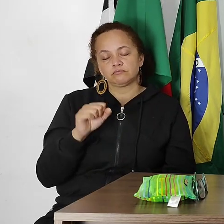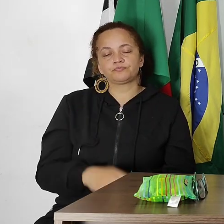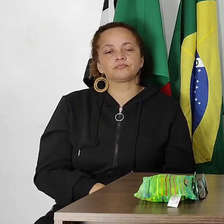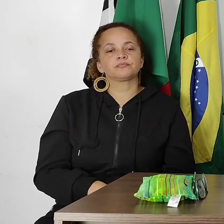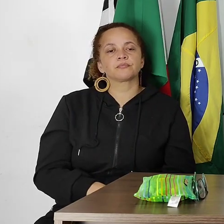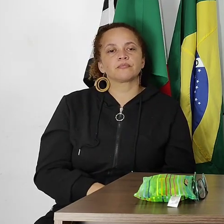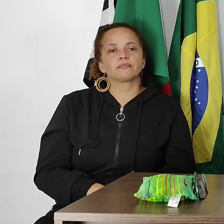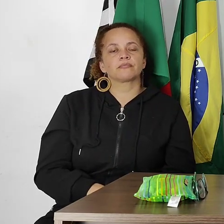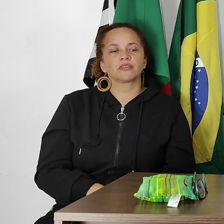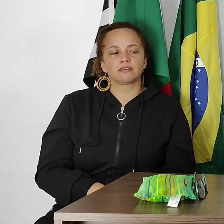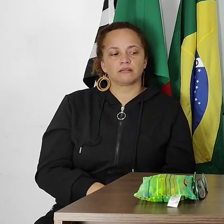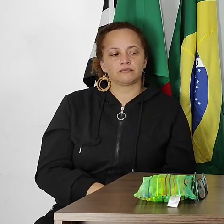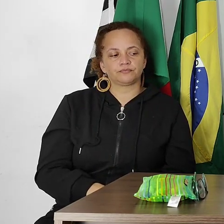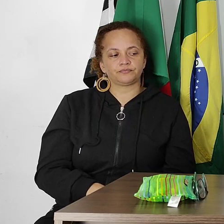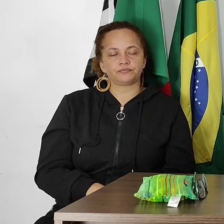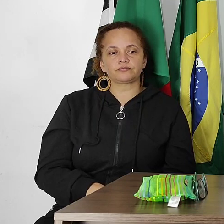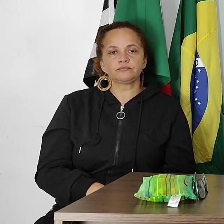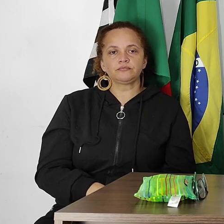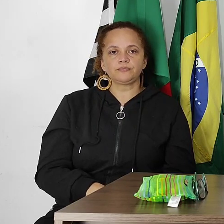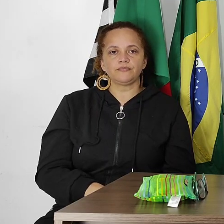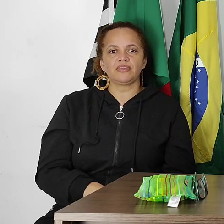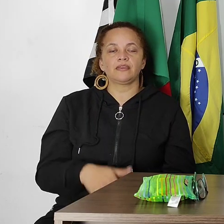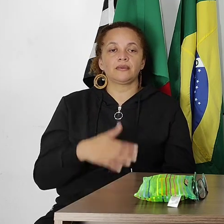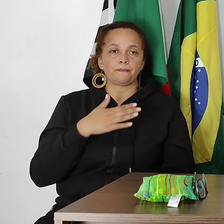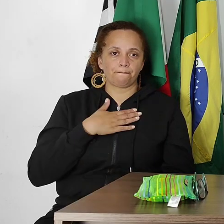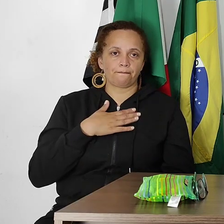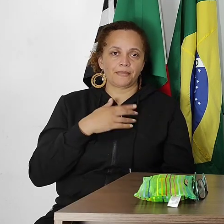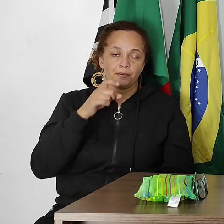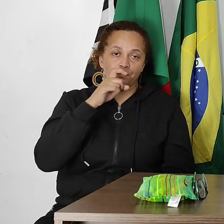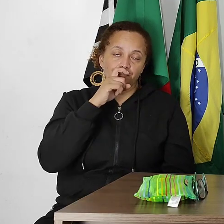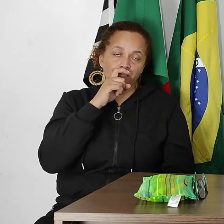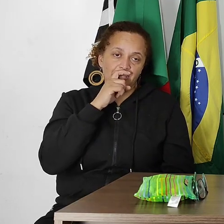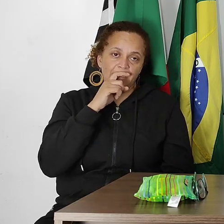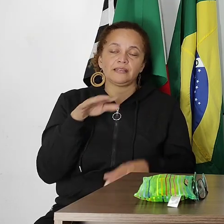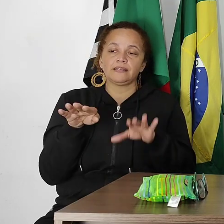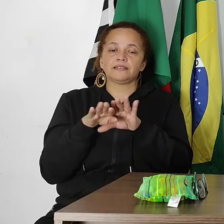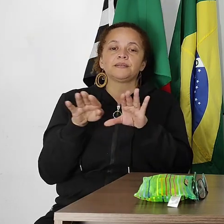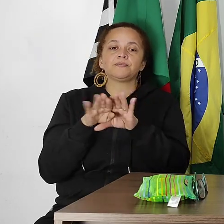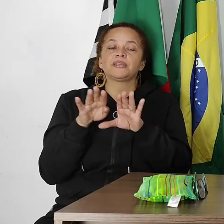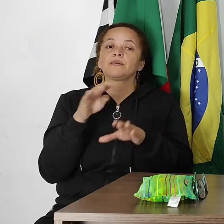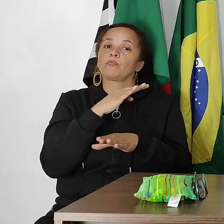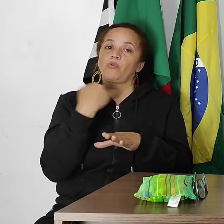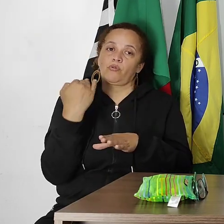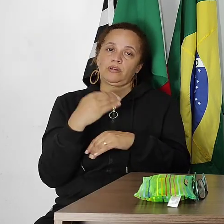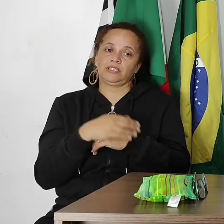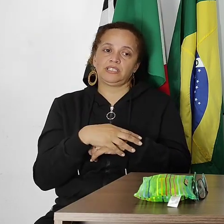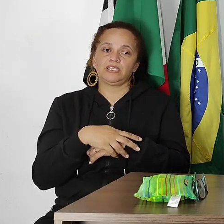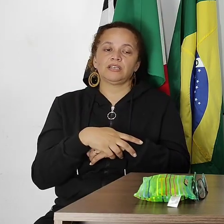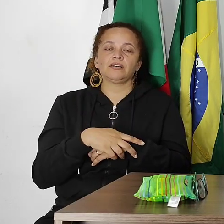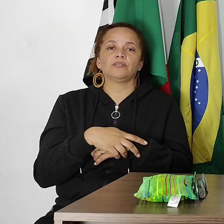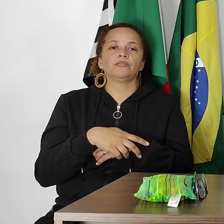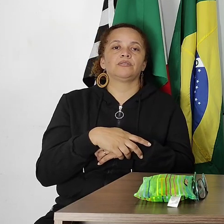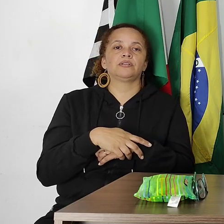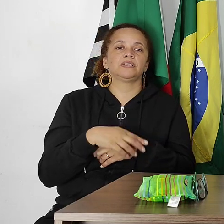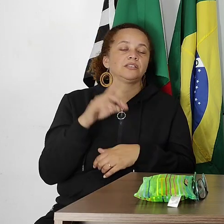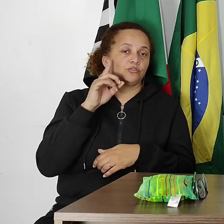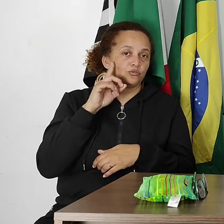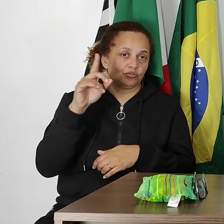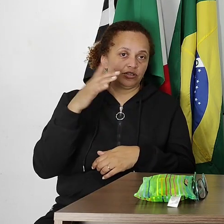meu pai faleceu, né? Meu pai faleceu, e no dia que meu